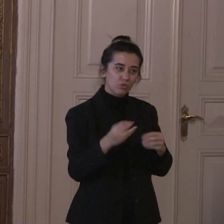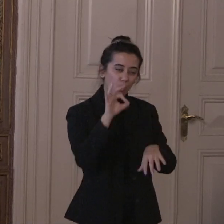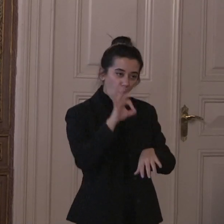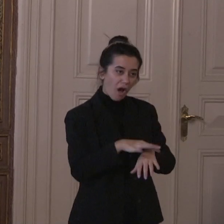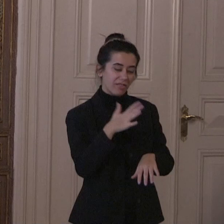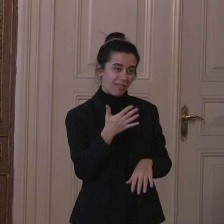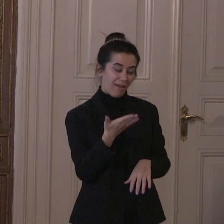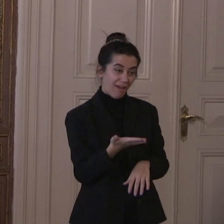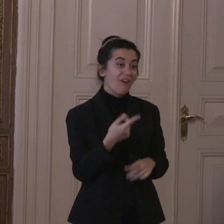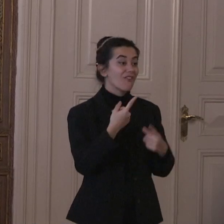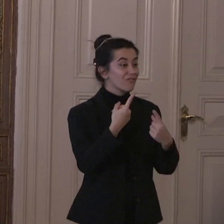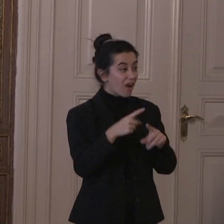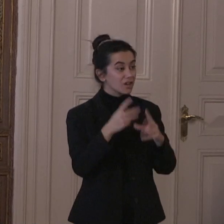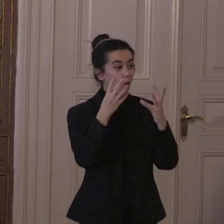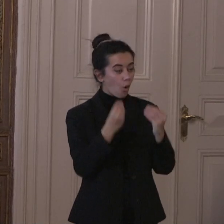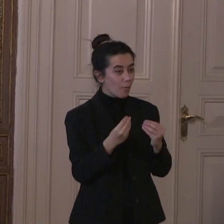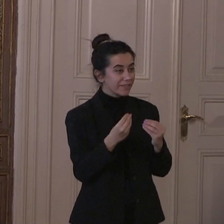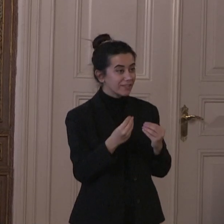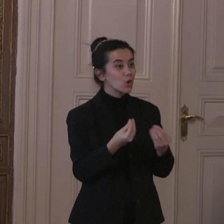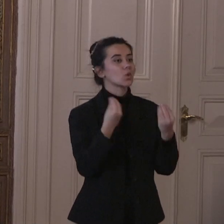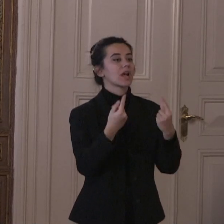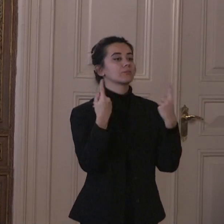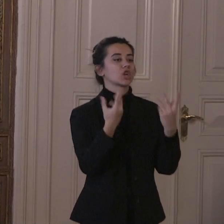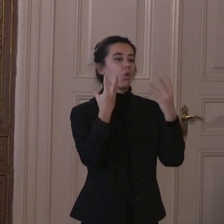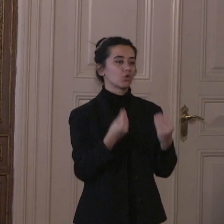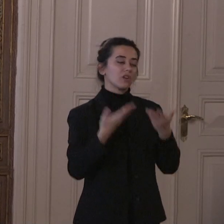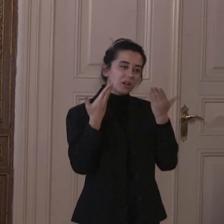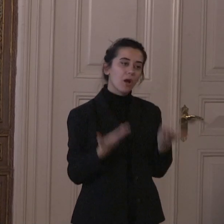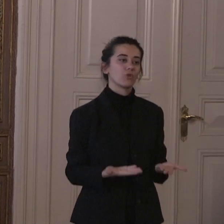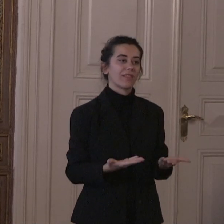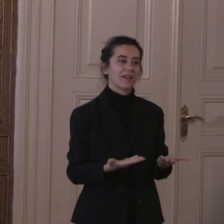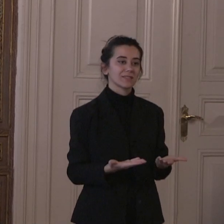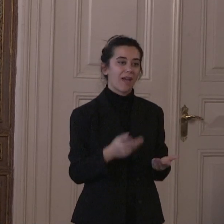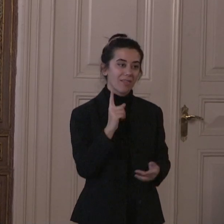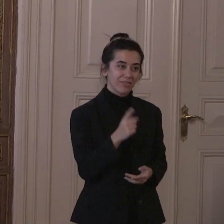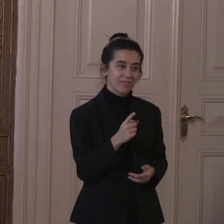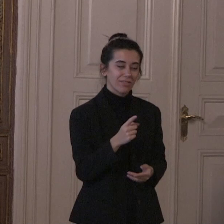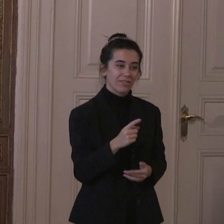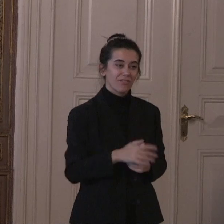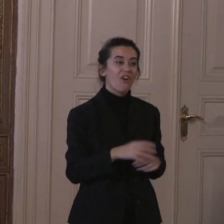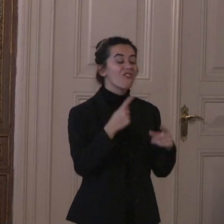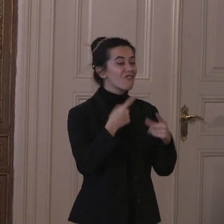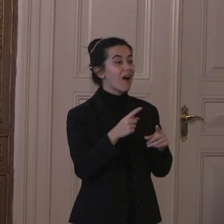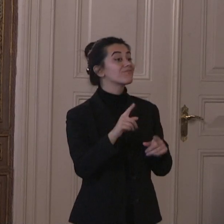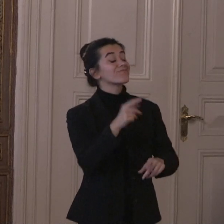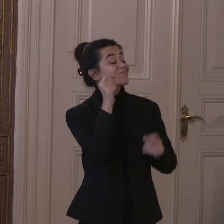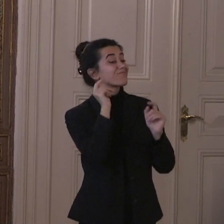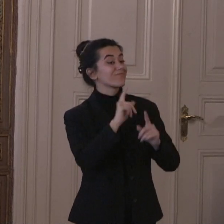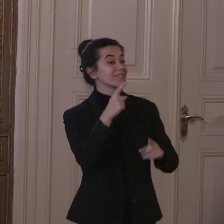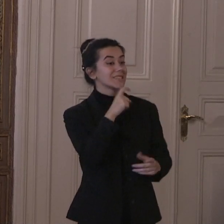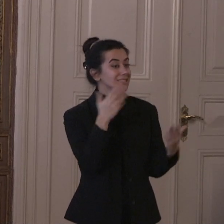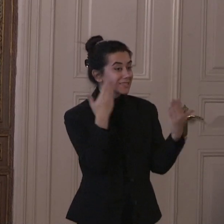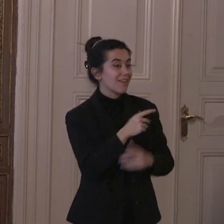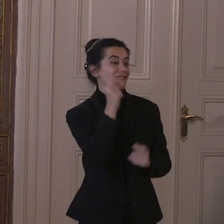okumayla yaşıyorum, farklılığın zenginlik olduğunu kabul edersen, fark eder diye bir